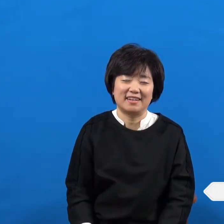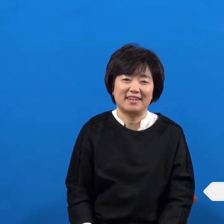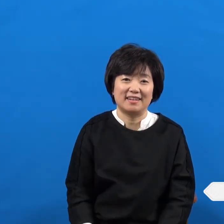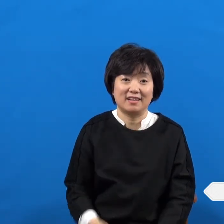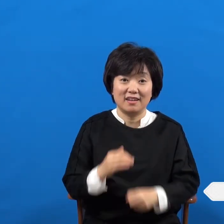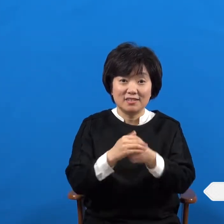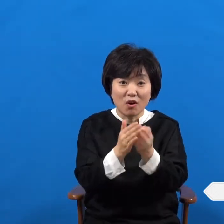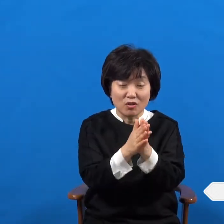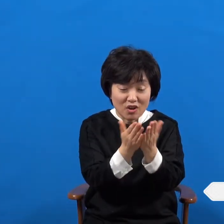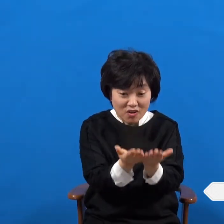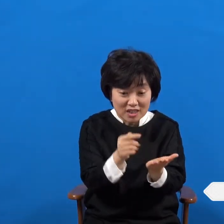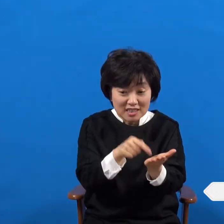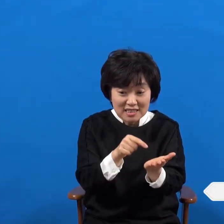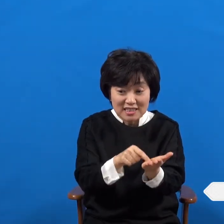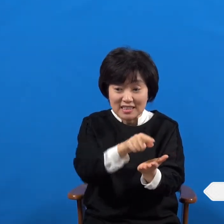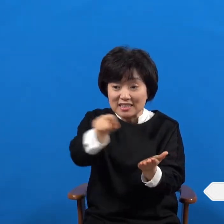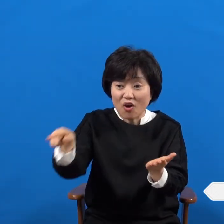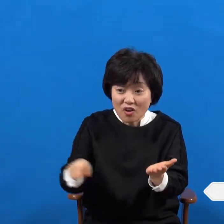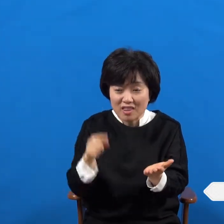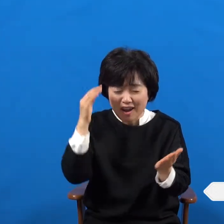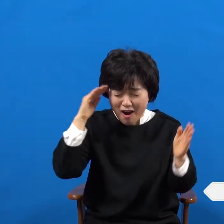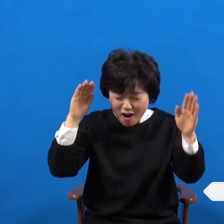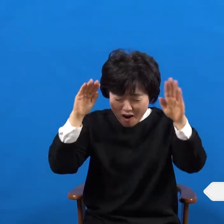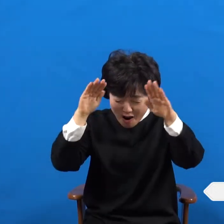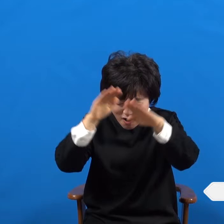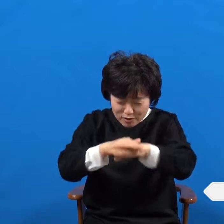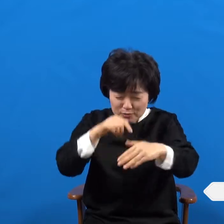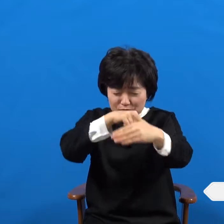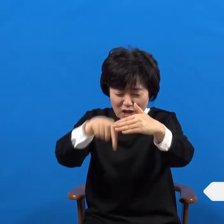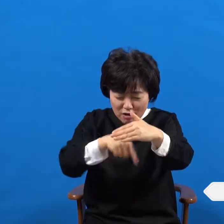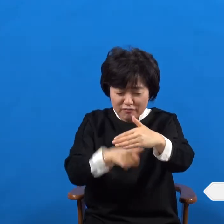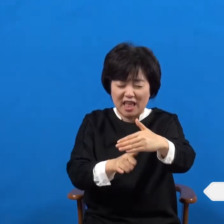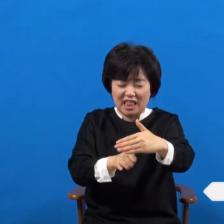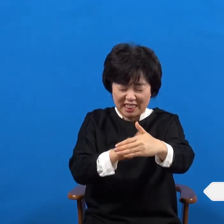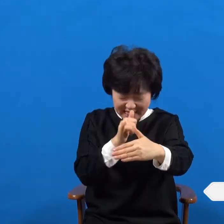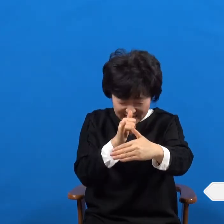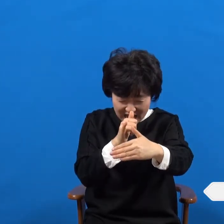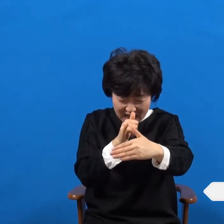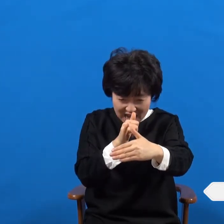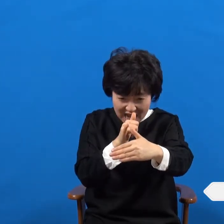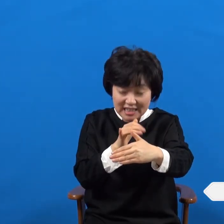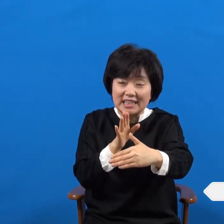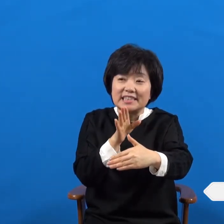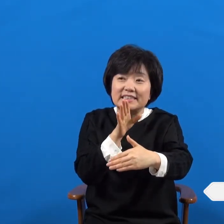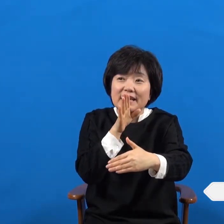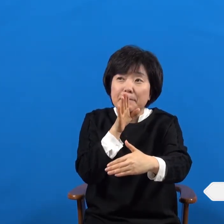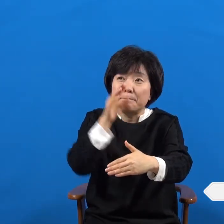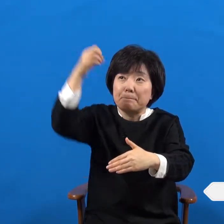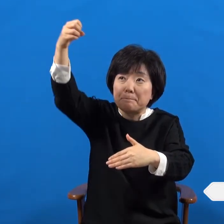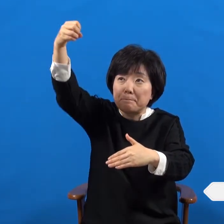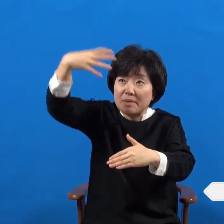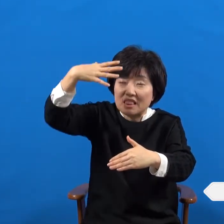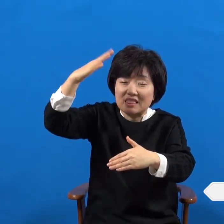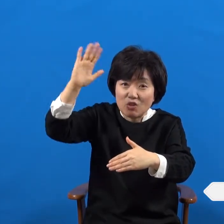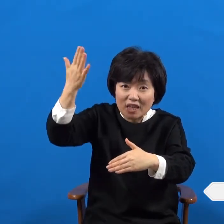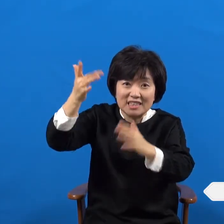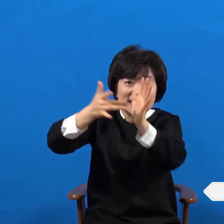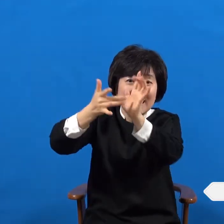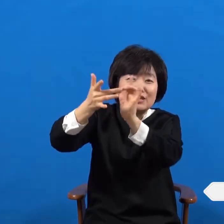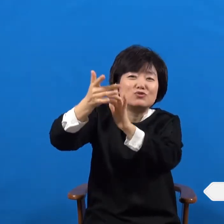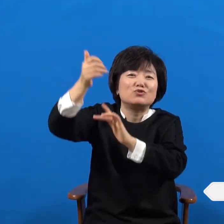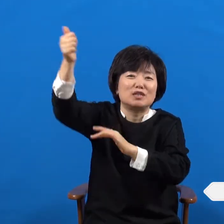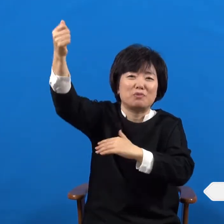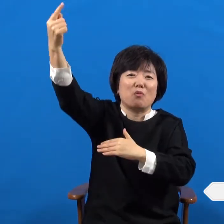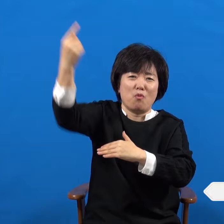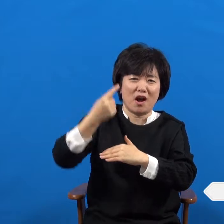성경은 우리가 그런 어두운 가운데 있었다고 말합니다. 그런데 참빛이신 주님께서 오셨습니다.